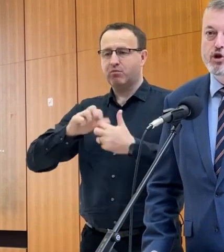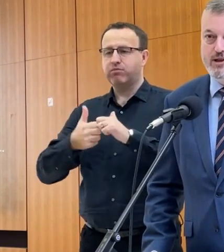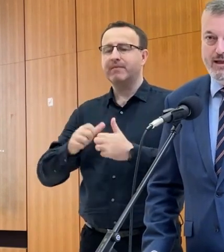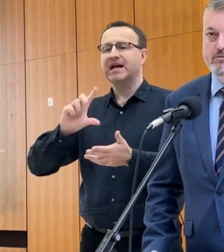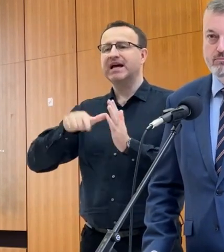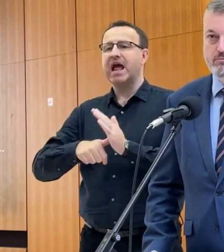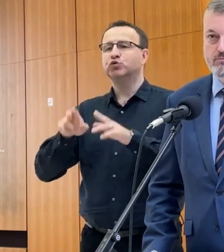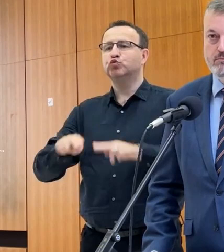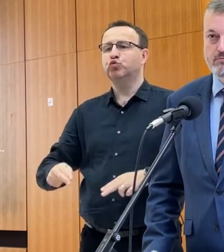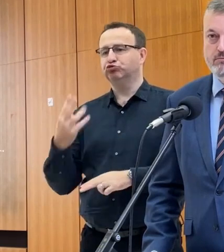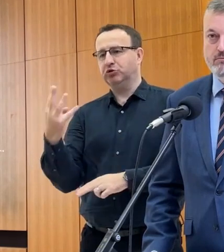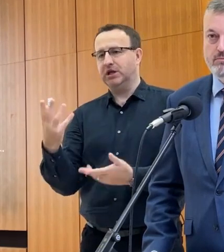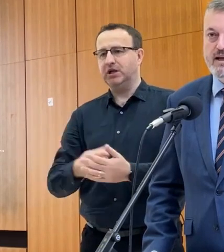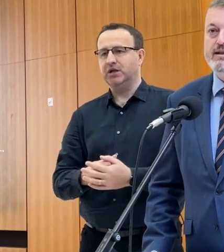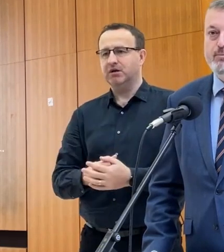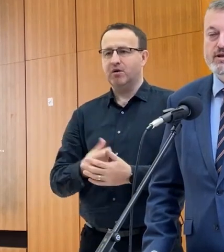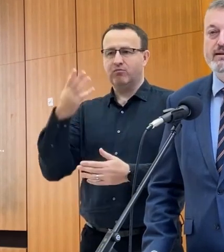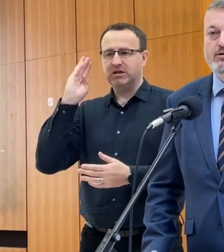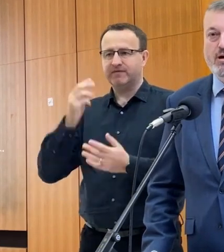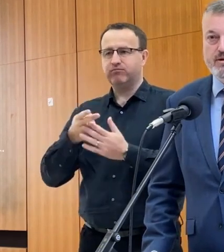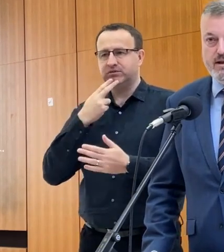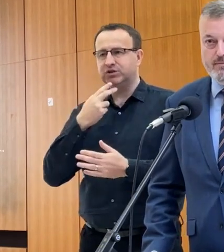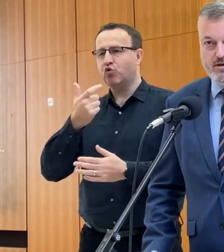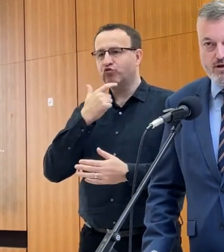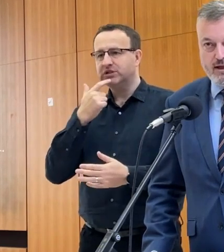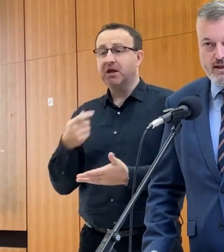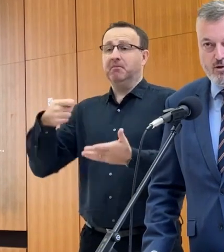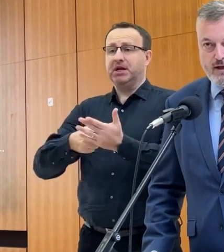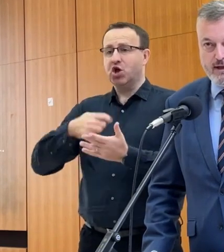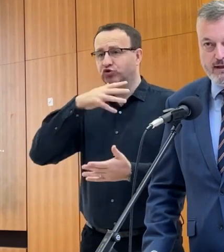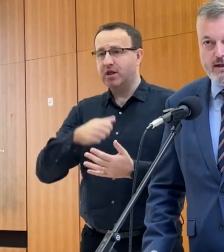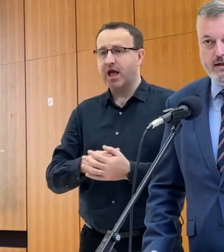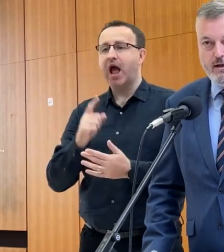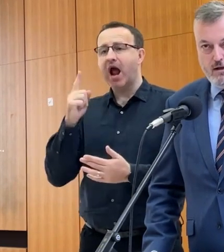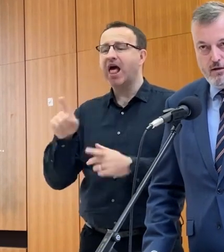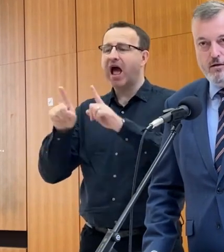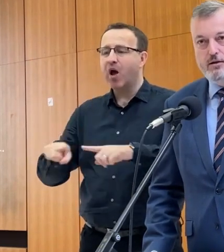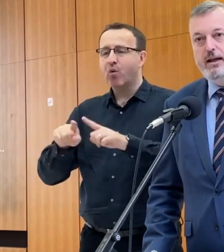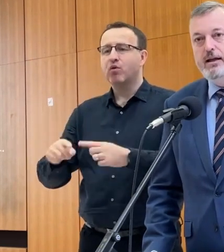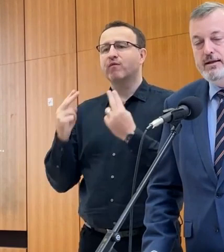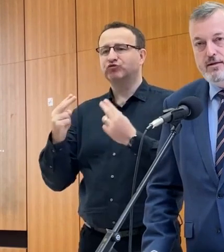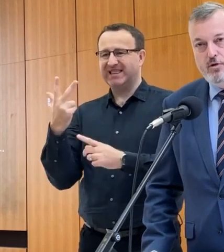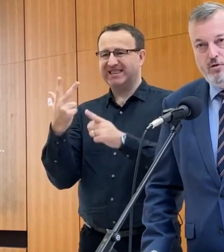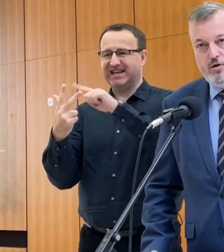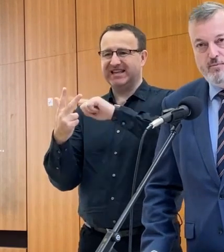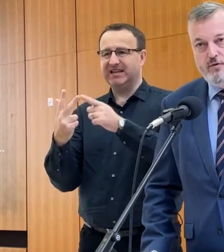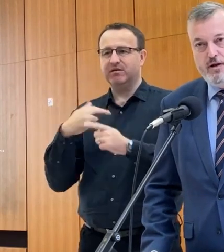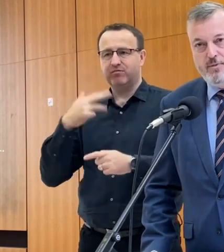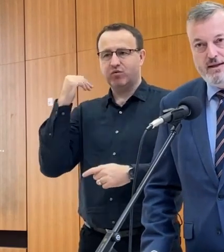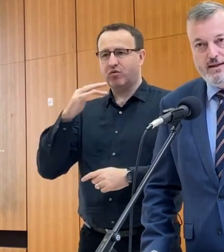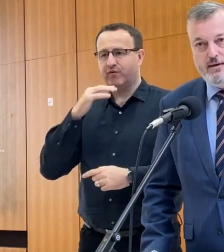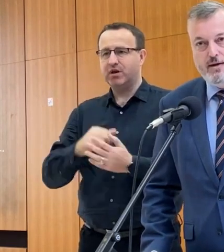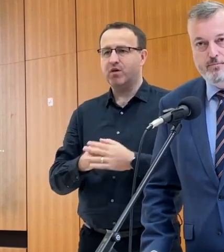súdy boli 4. Pre nás je podstatné to, aby zostali zachované tie 3 krajské súdy, o ktorých sme